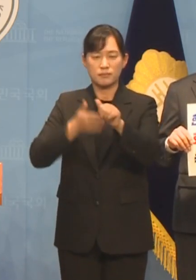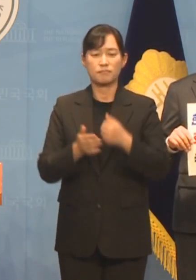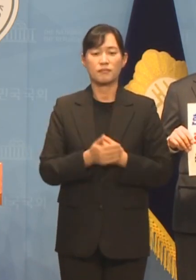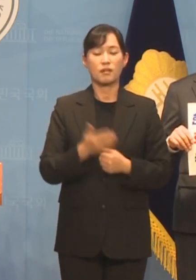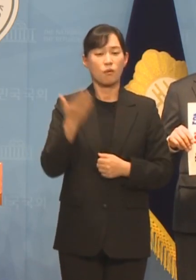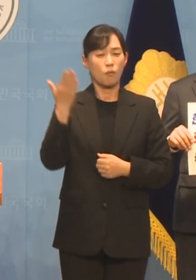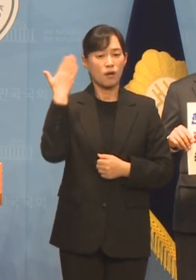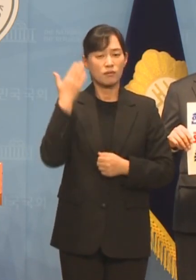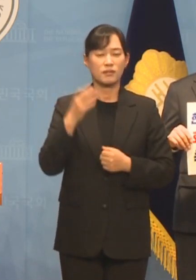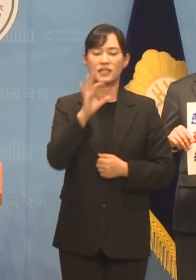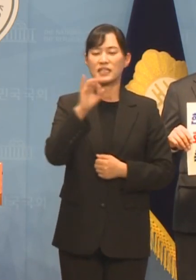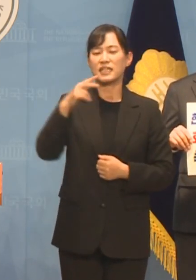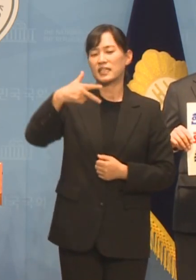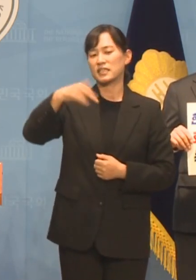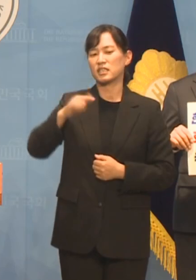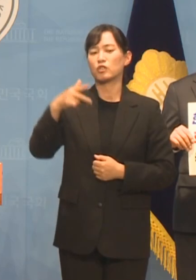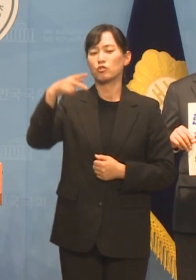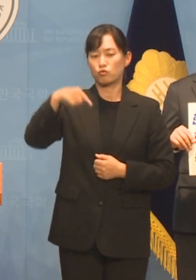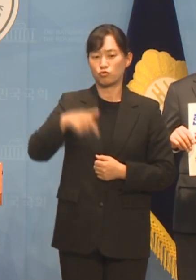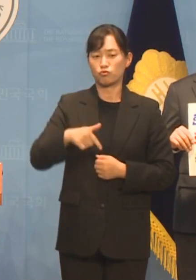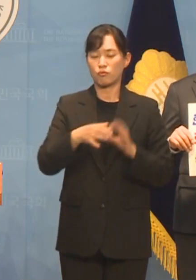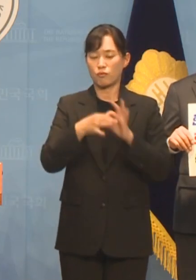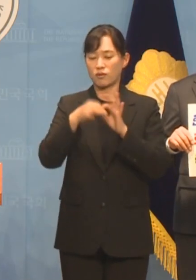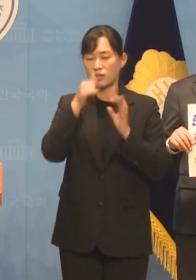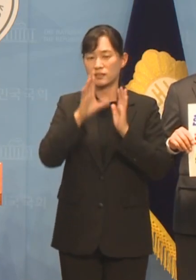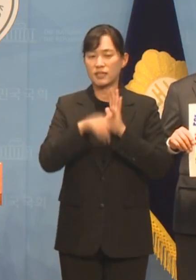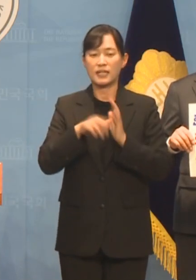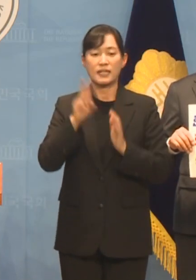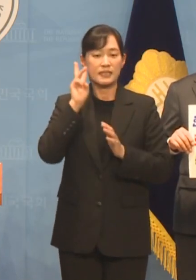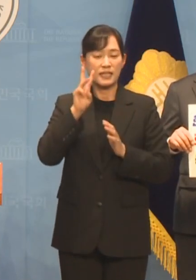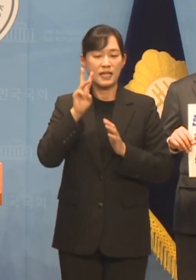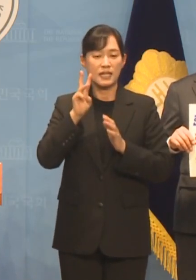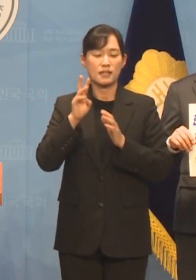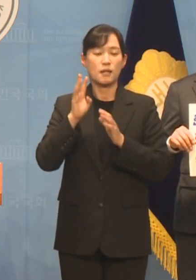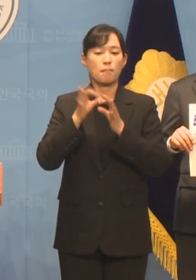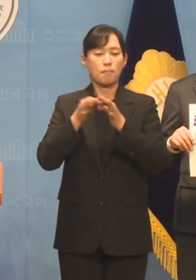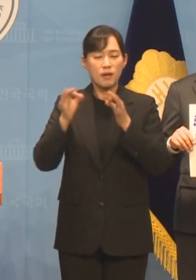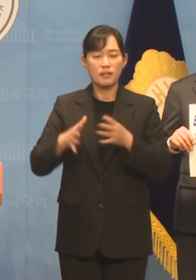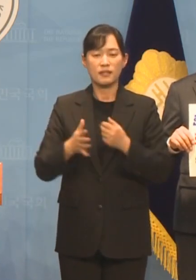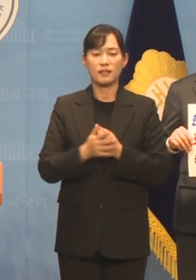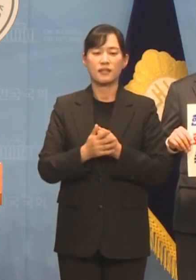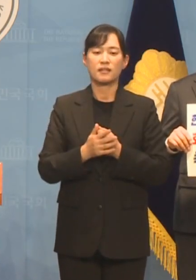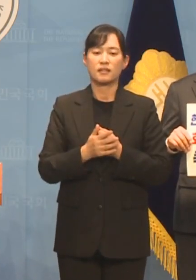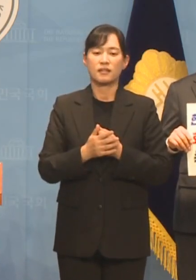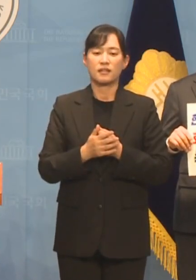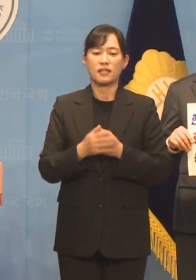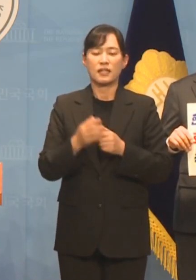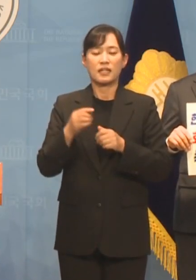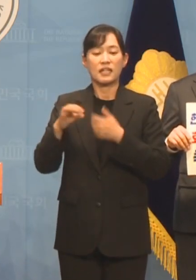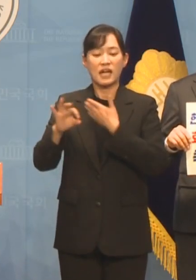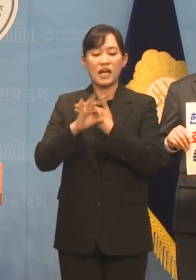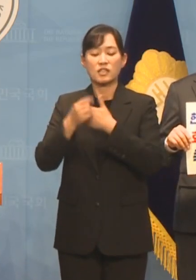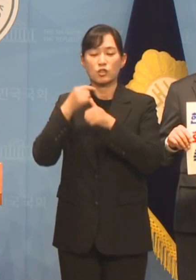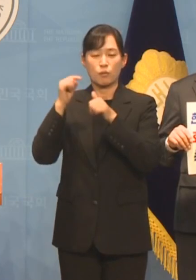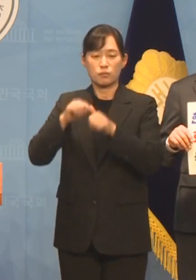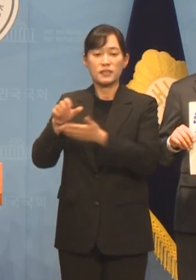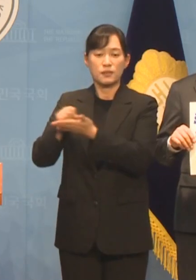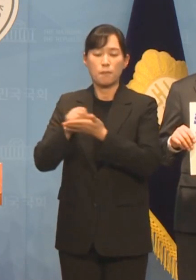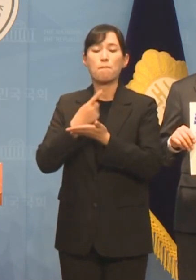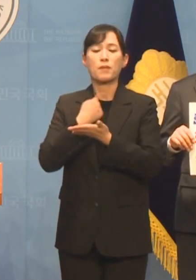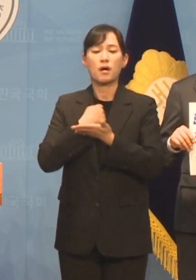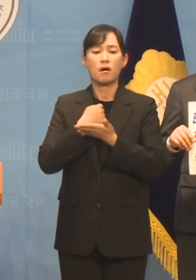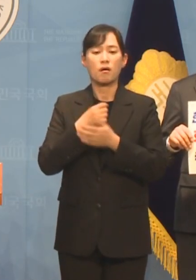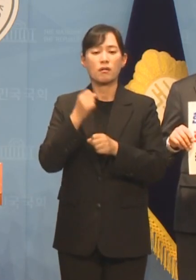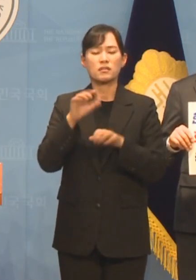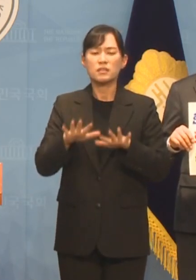이진석 방통위원장과 관련했을 때 4일 만에 효력정지 가처분을 인용했었습니다. 지금